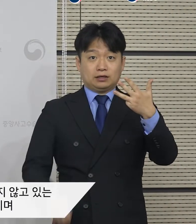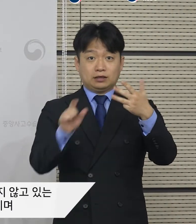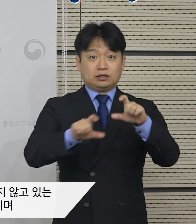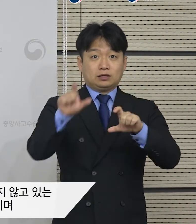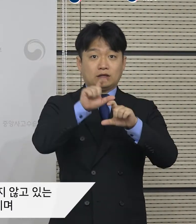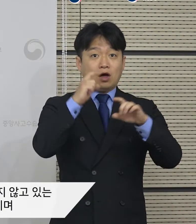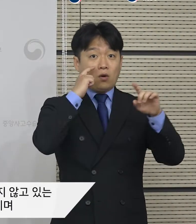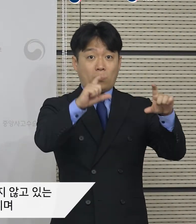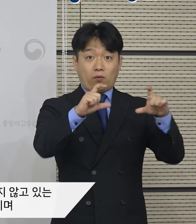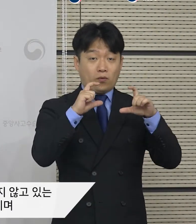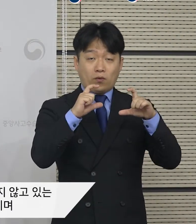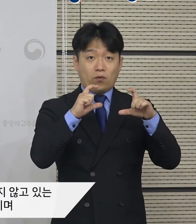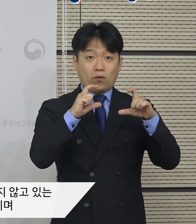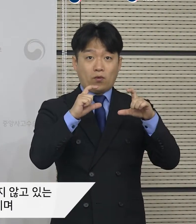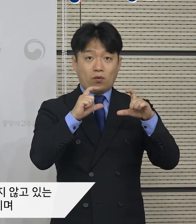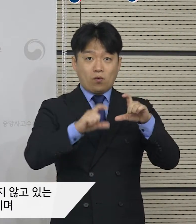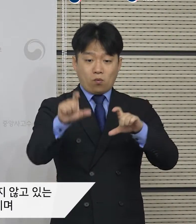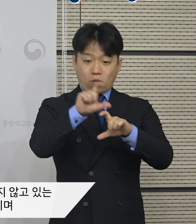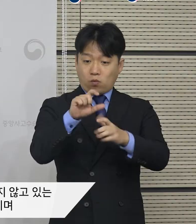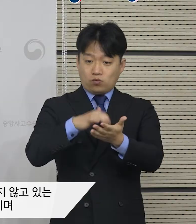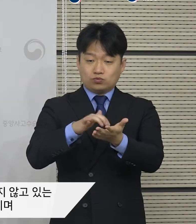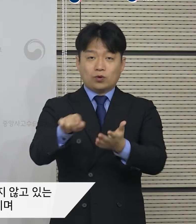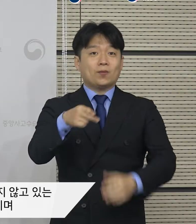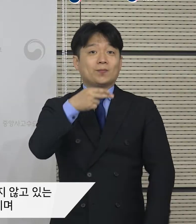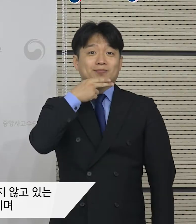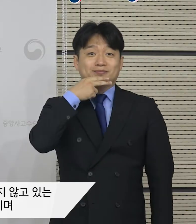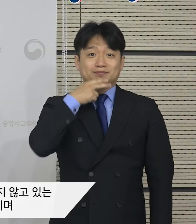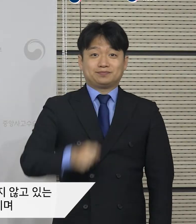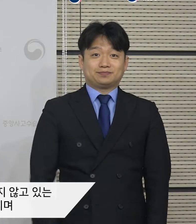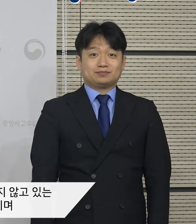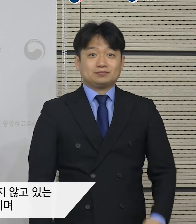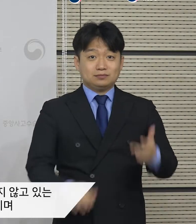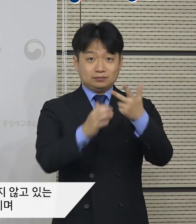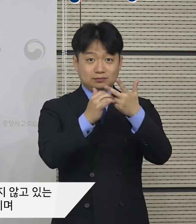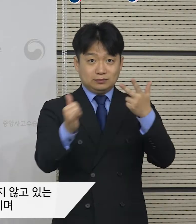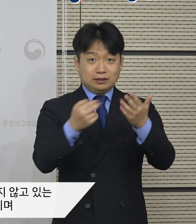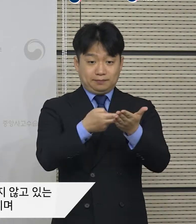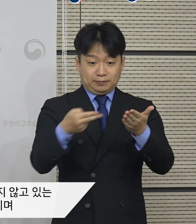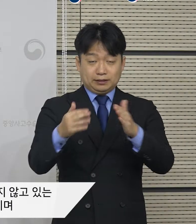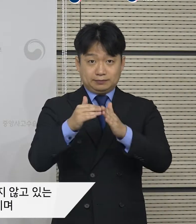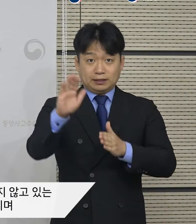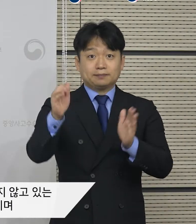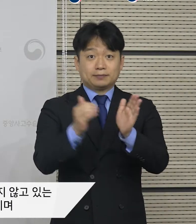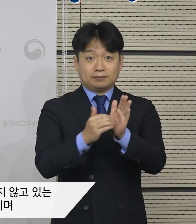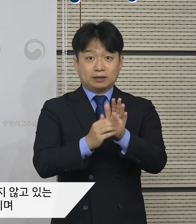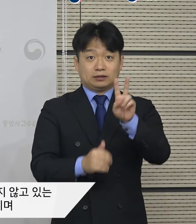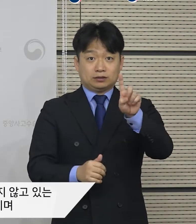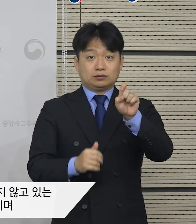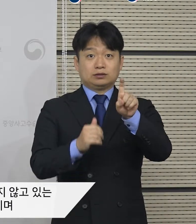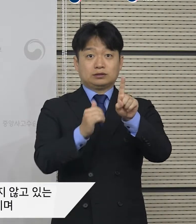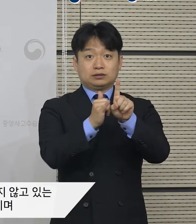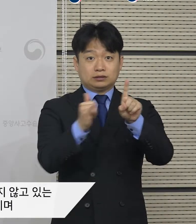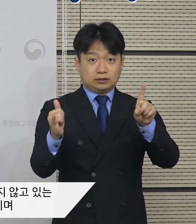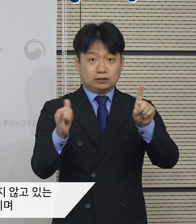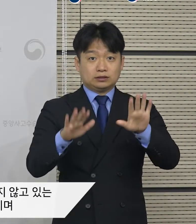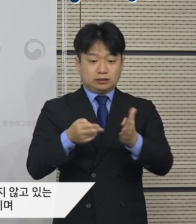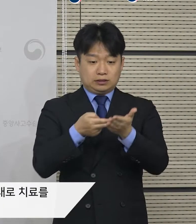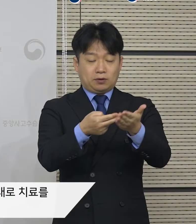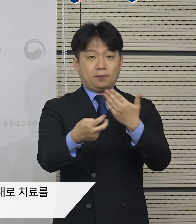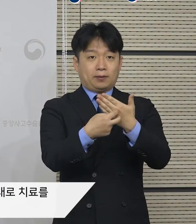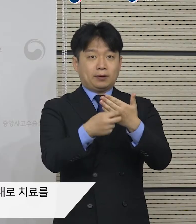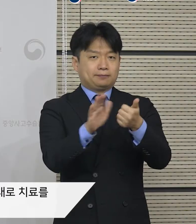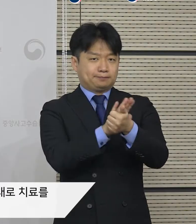환자가 추가되고 있지 않고 있는 상황입니다. 7명이 퇴원해서 21명이 현재 입원 치료